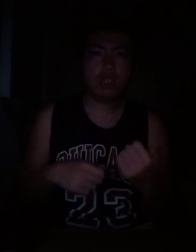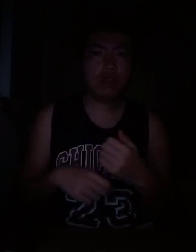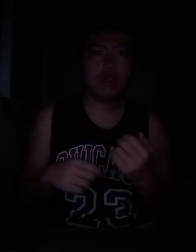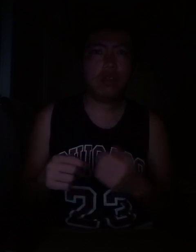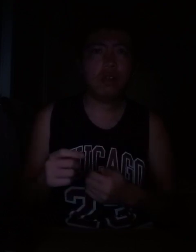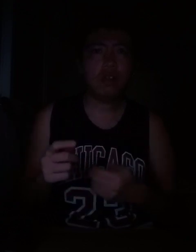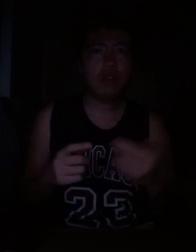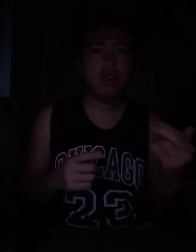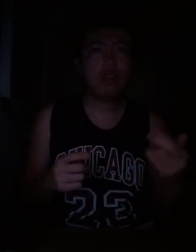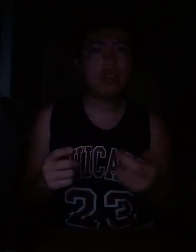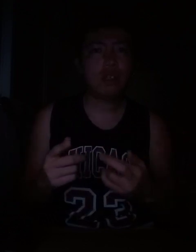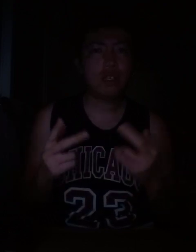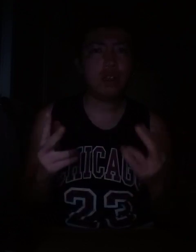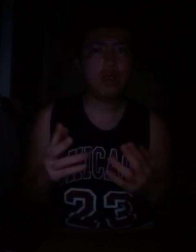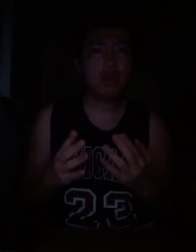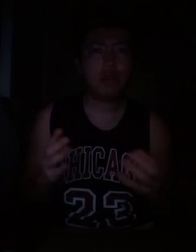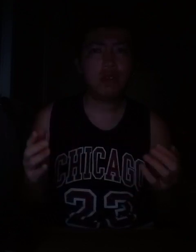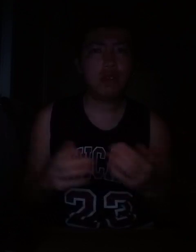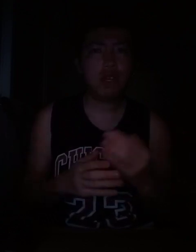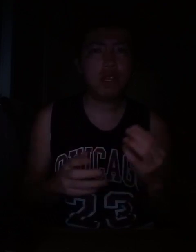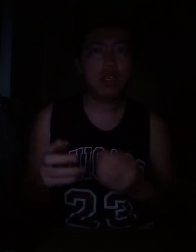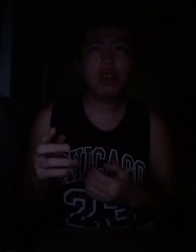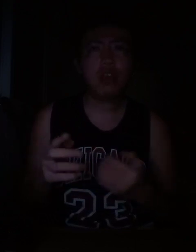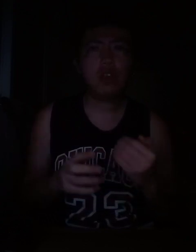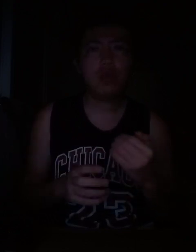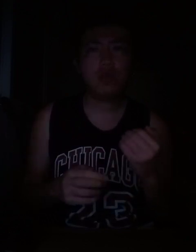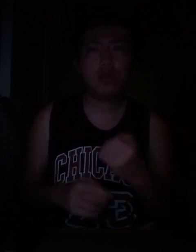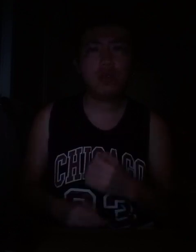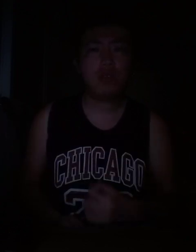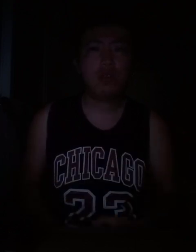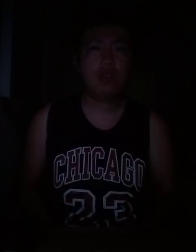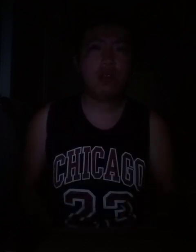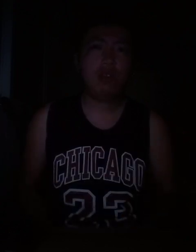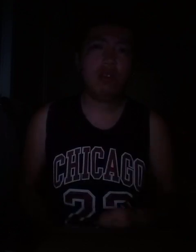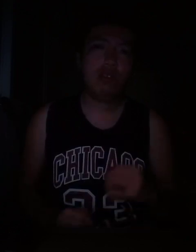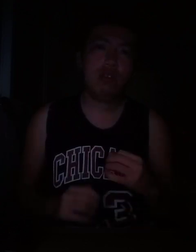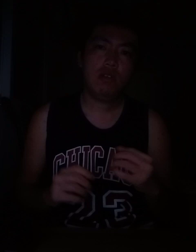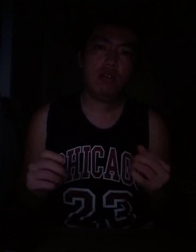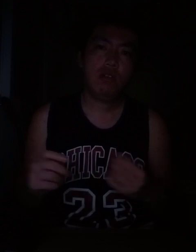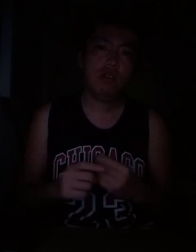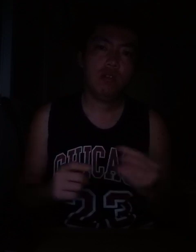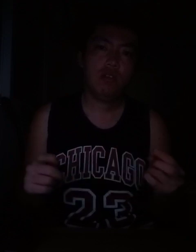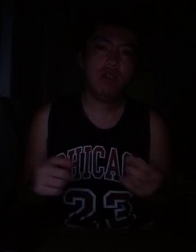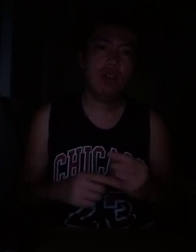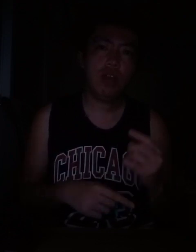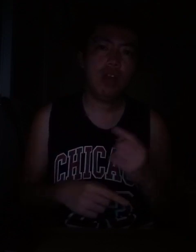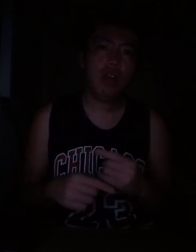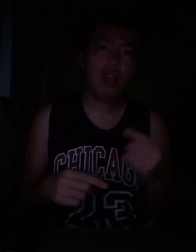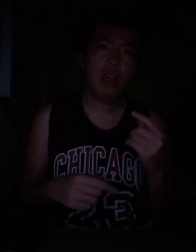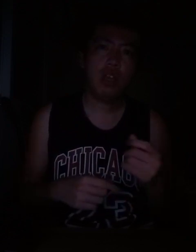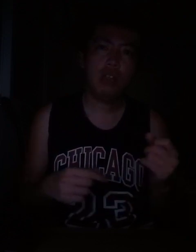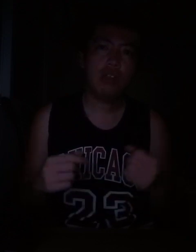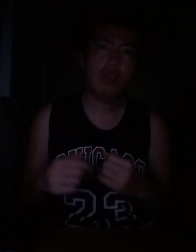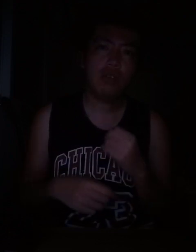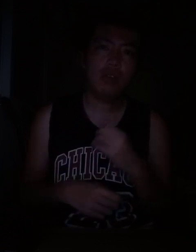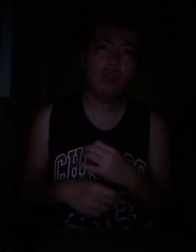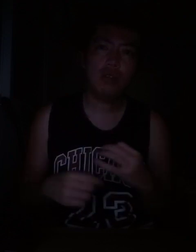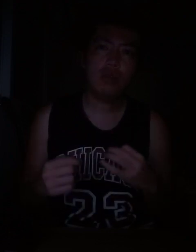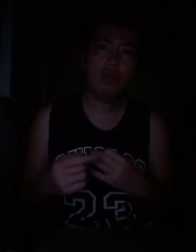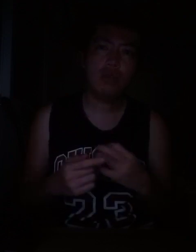최대 징역 10년형까지 가능한 중범죄입니다. 하지만 실제로는 적용하기가 아주 까다로운데요. 이 대상을 특정해야